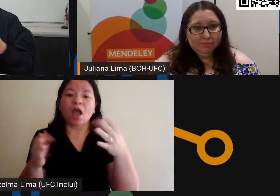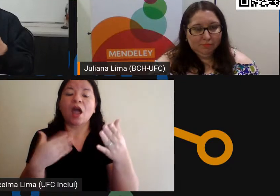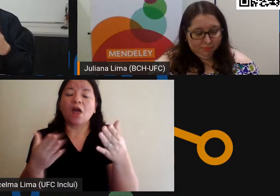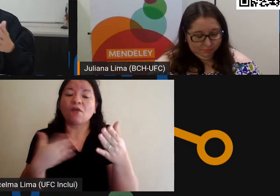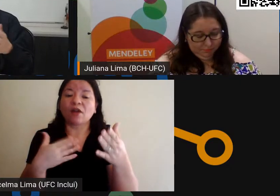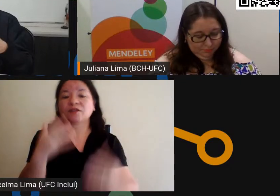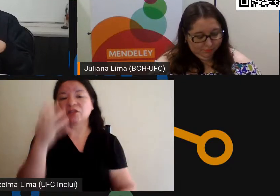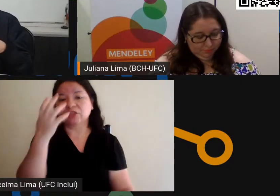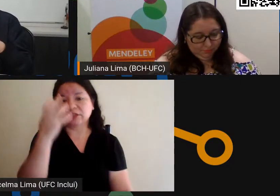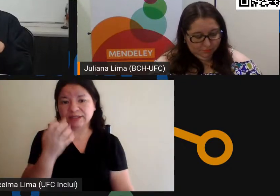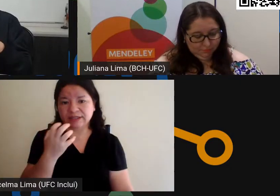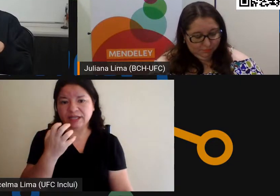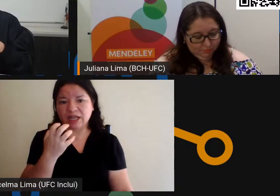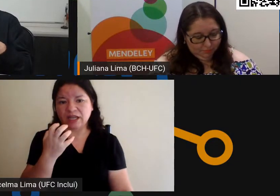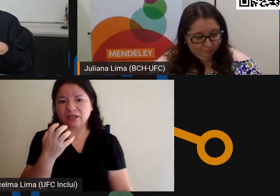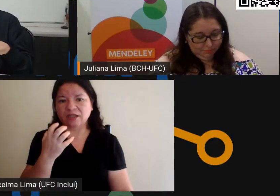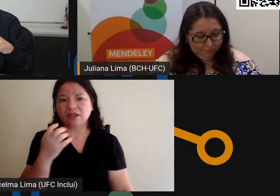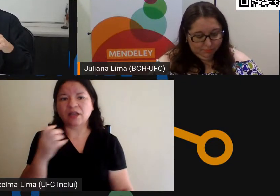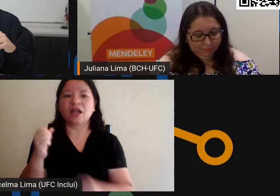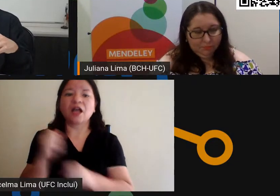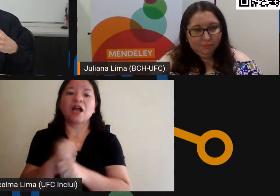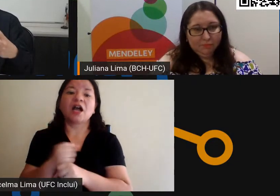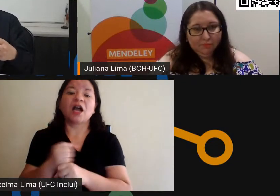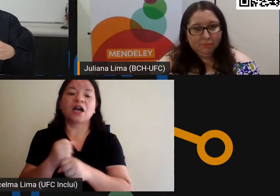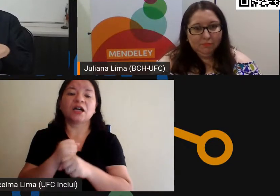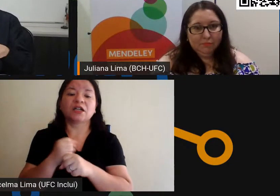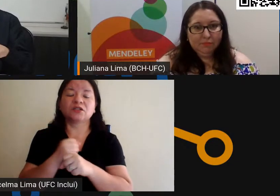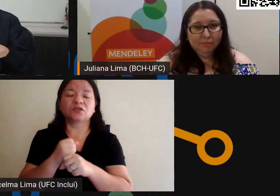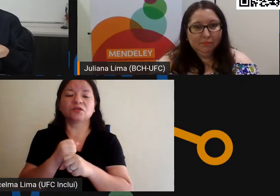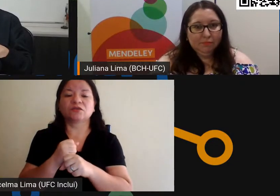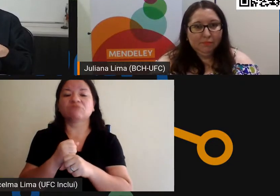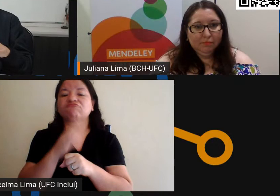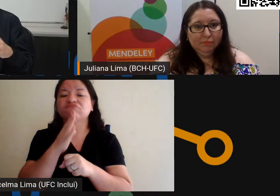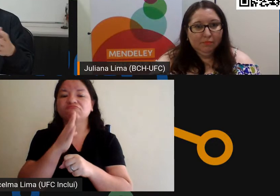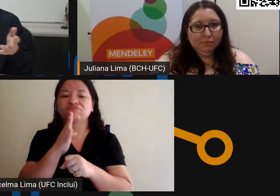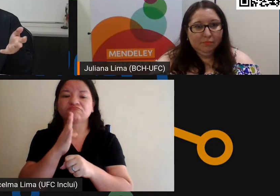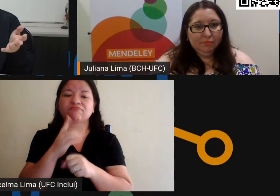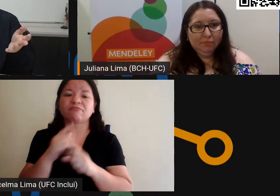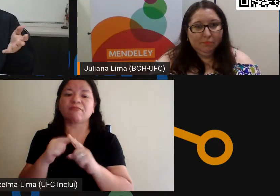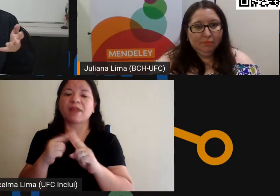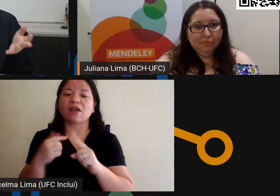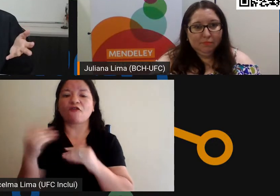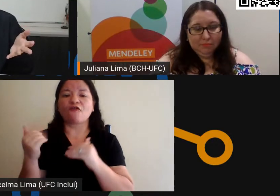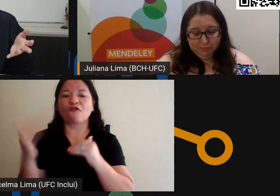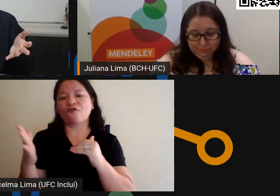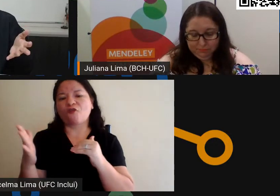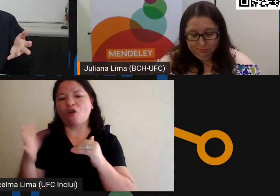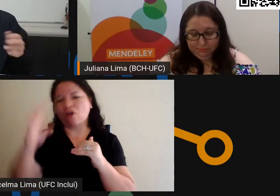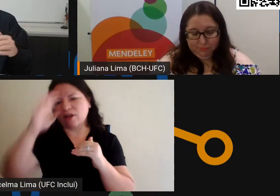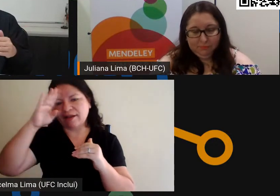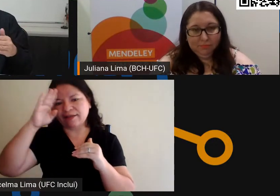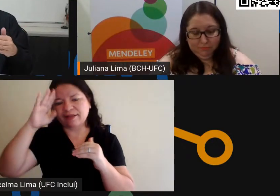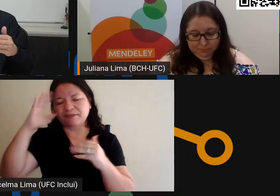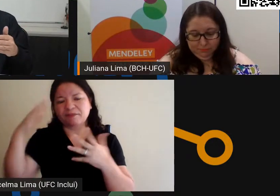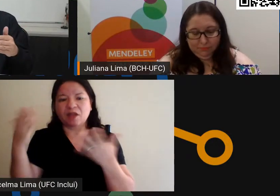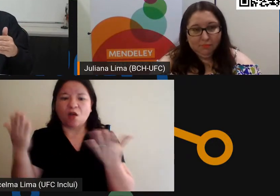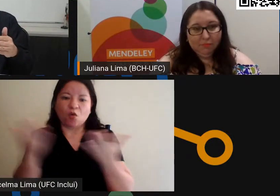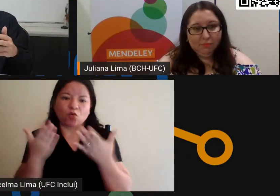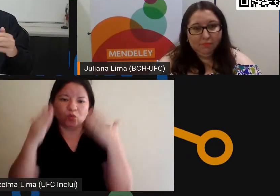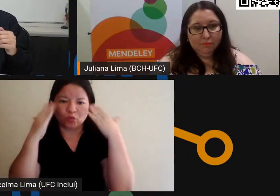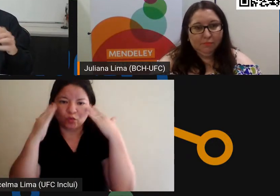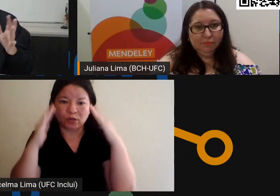sei, nos últimos anos que eu estou fora da academia, né? Mas é uma revista séria e se escrevia bem lá dentro. Eles tinham